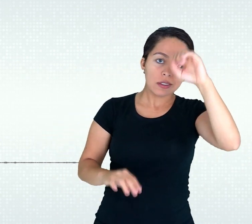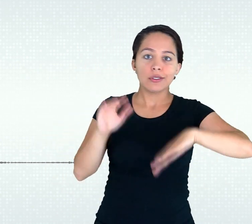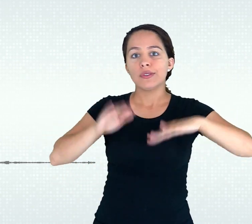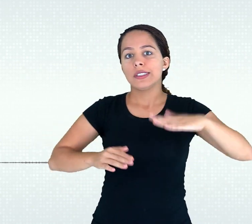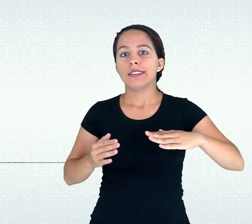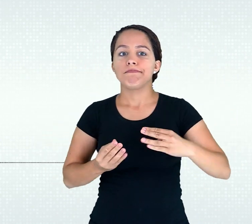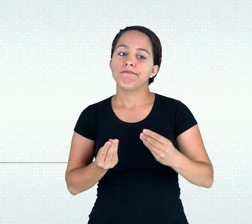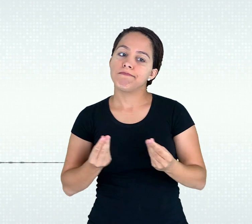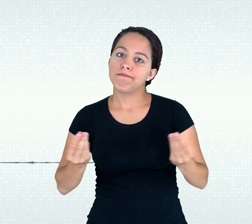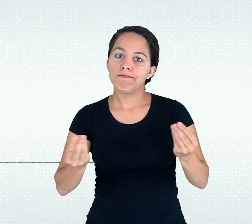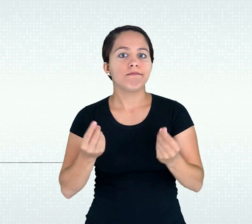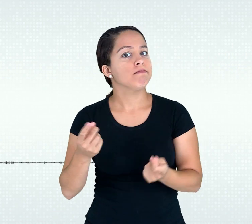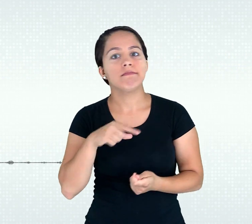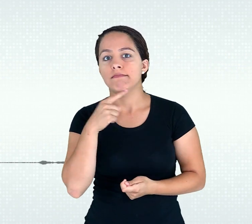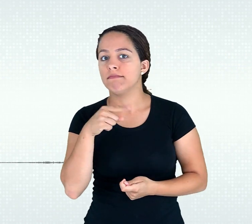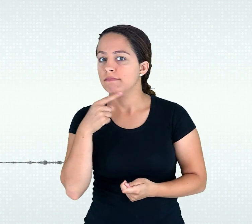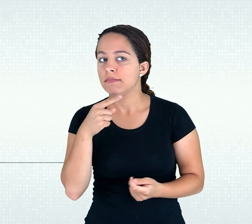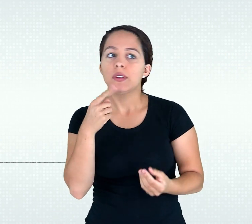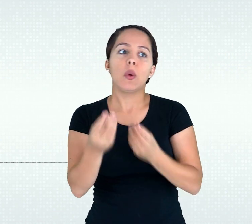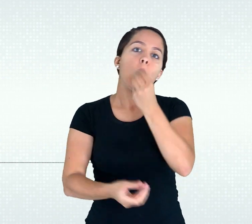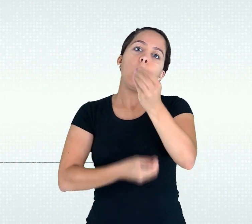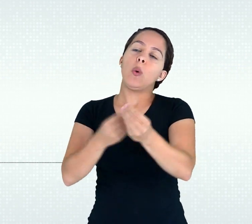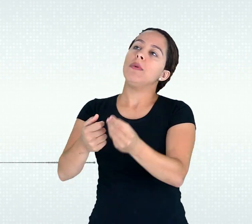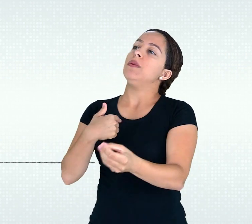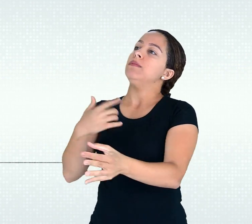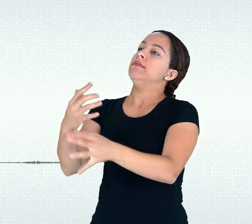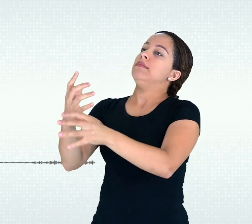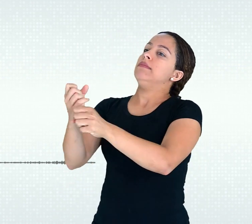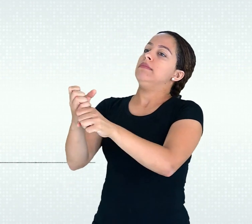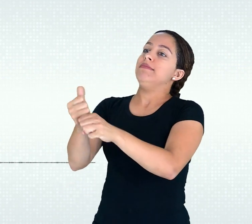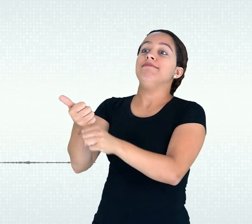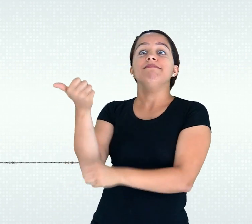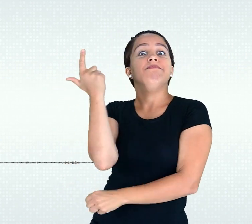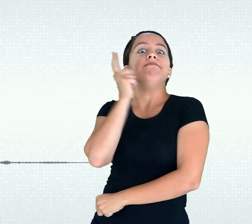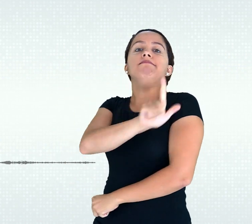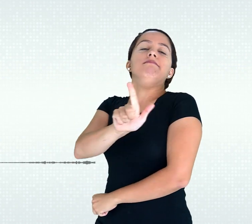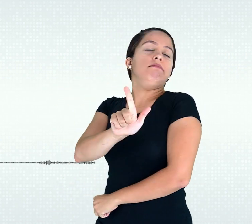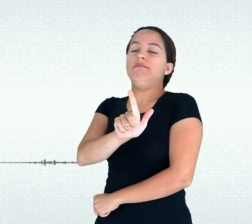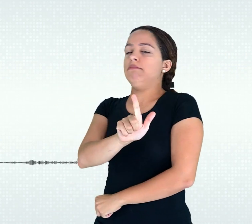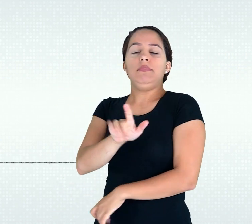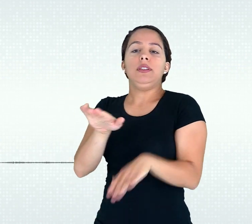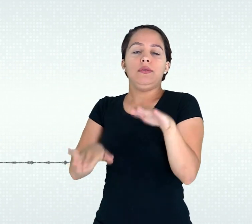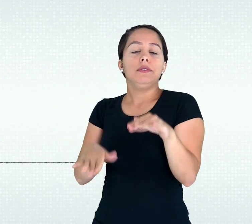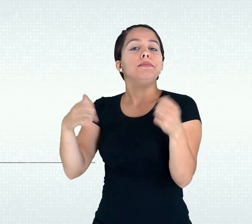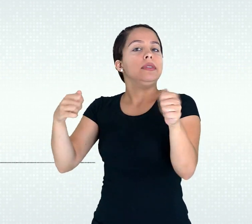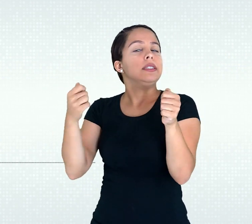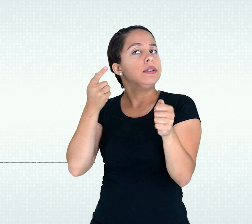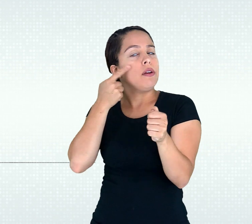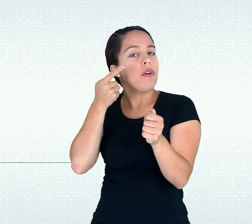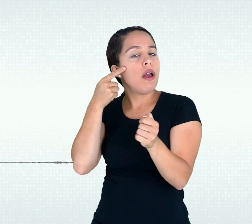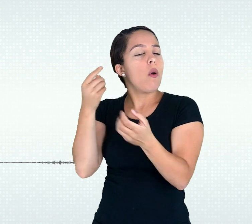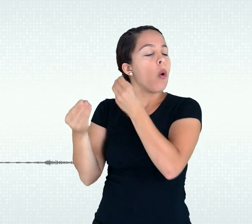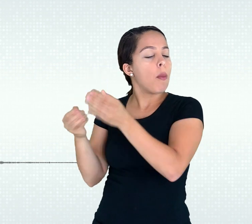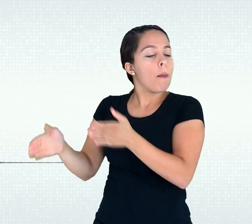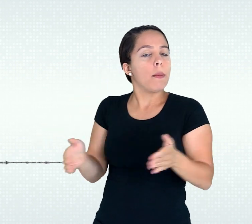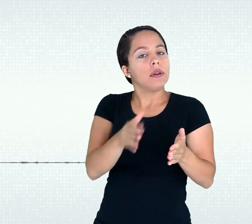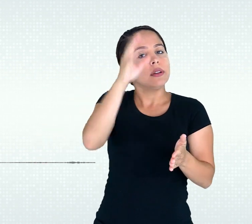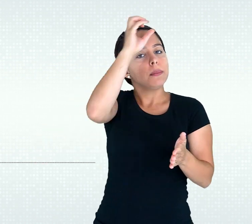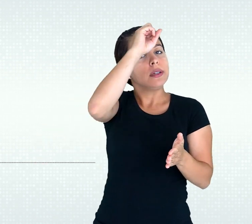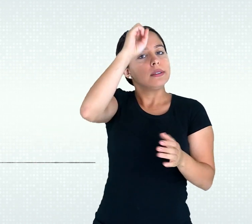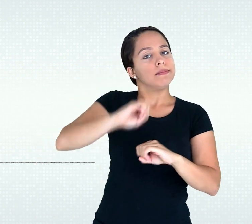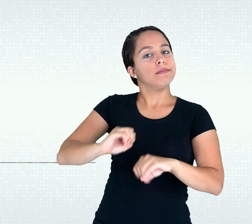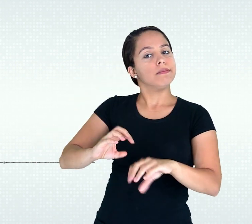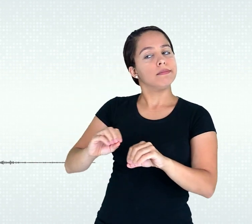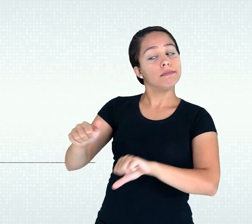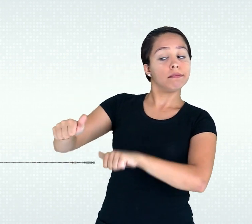ea aprendizagem podem não ser atendidas ensejando a necessidade de revisitação e reanálise